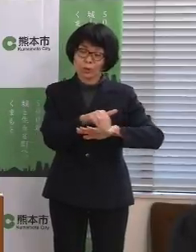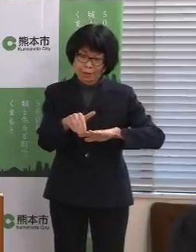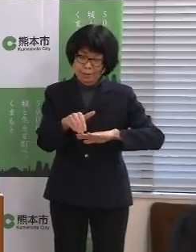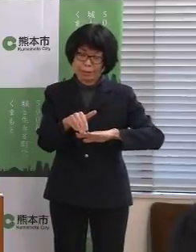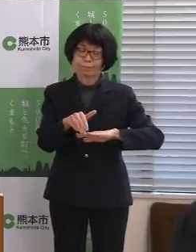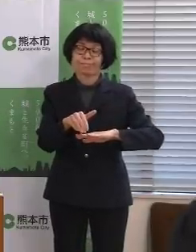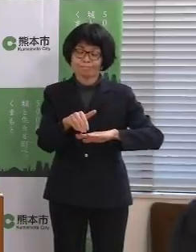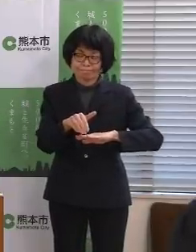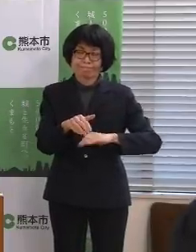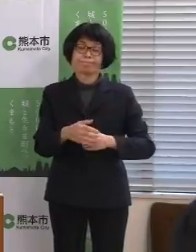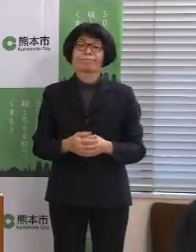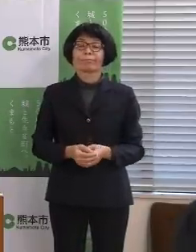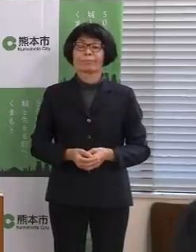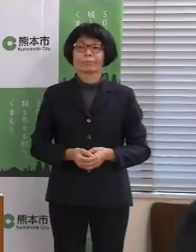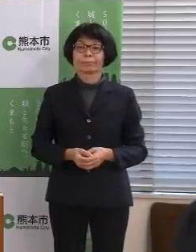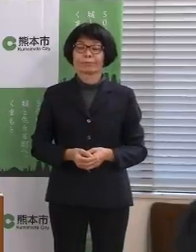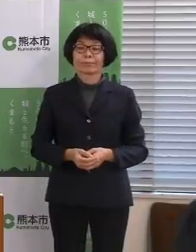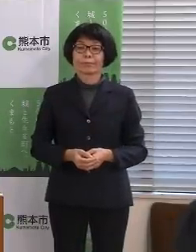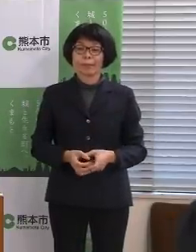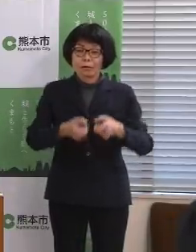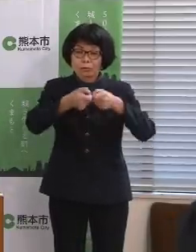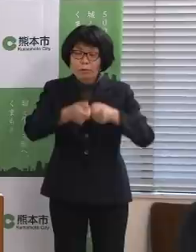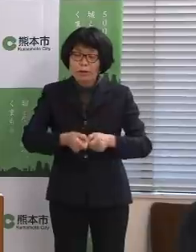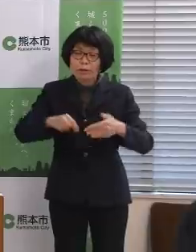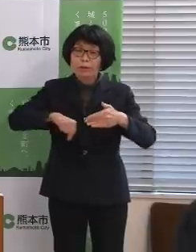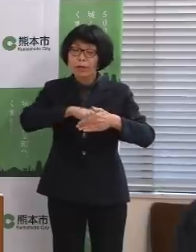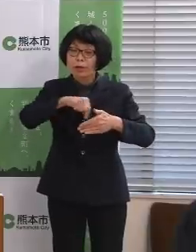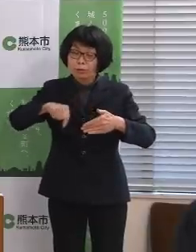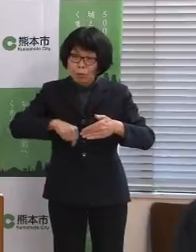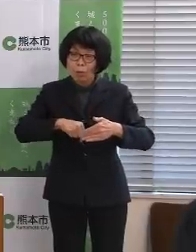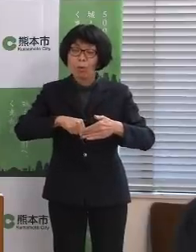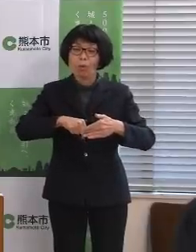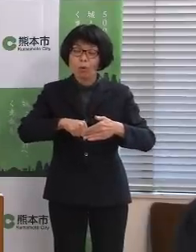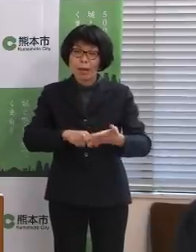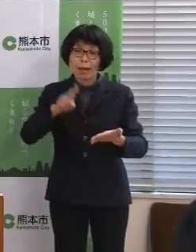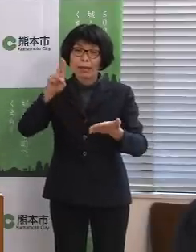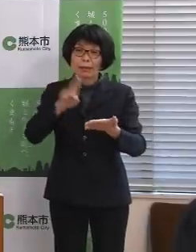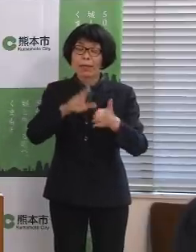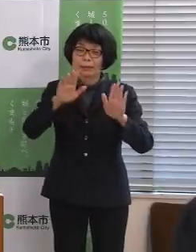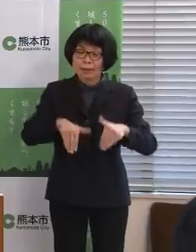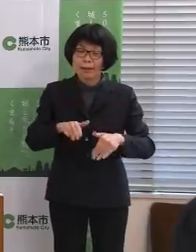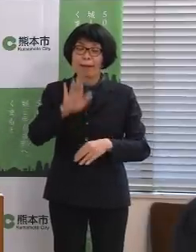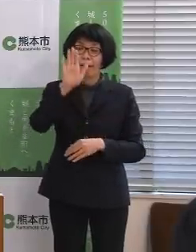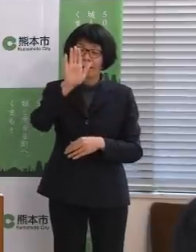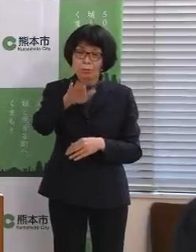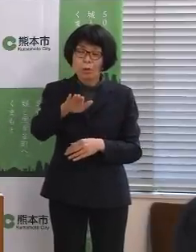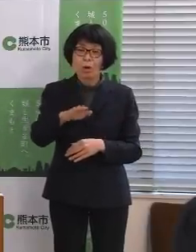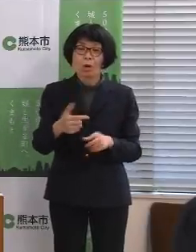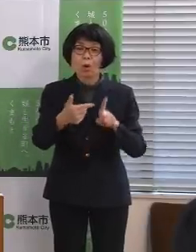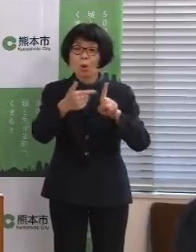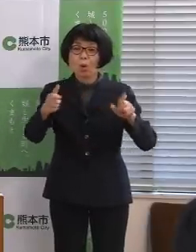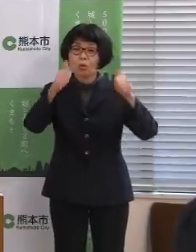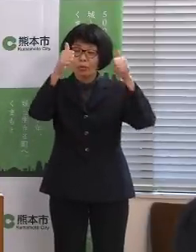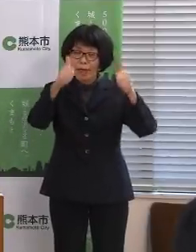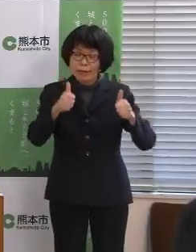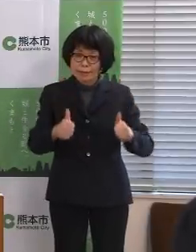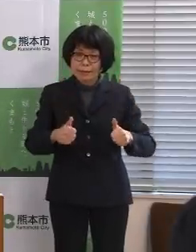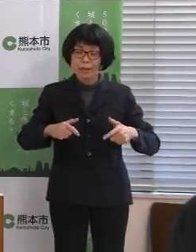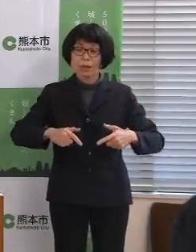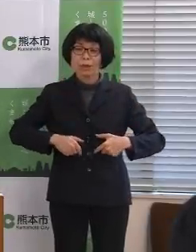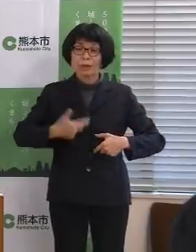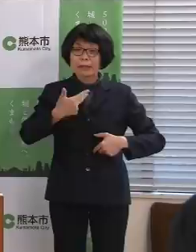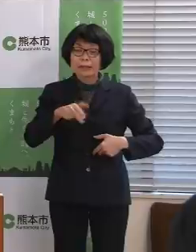というふうに考えております。詳細につきましては具体的な内容が決定次第ホームページや市政代